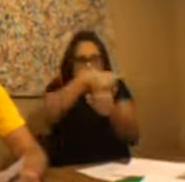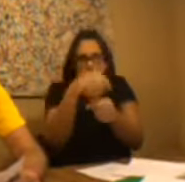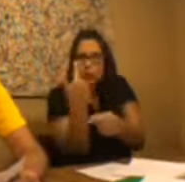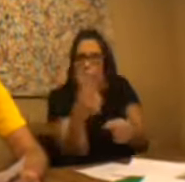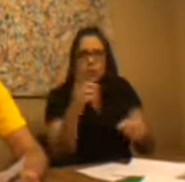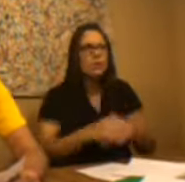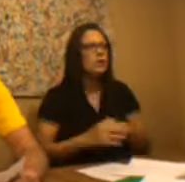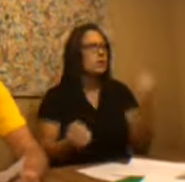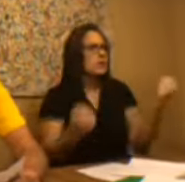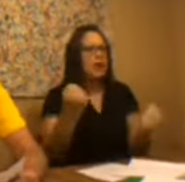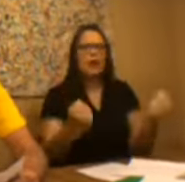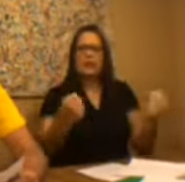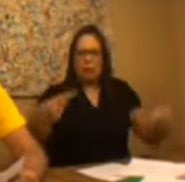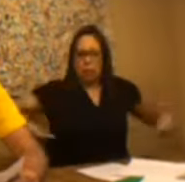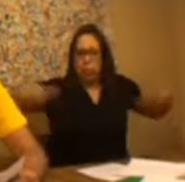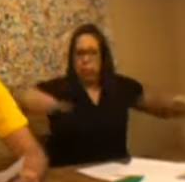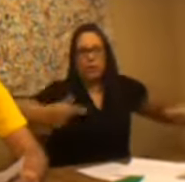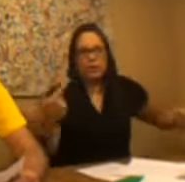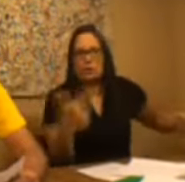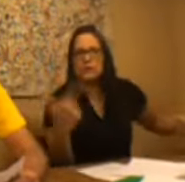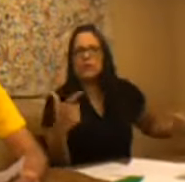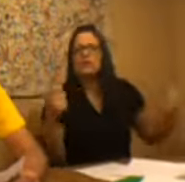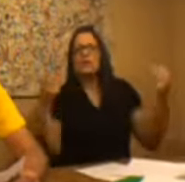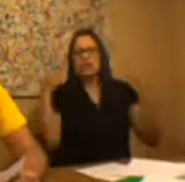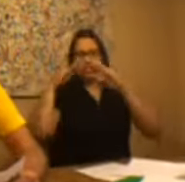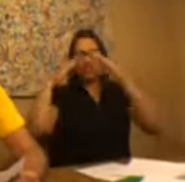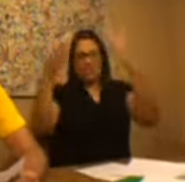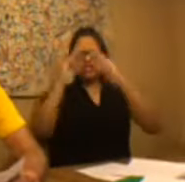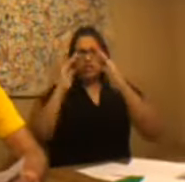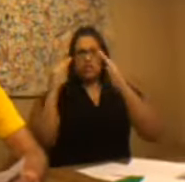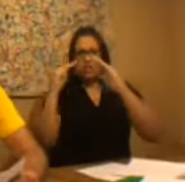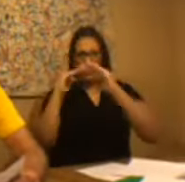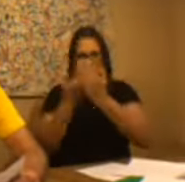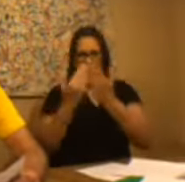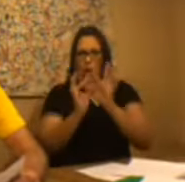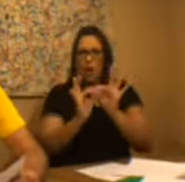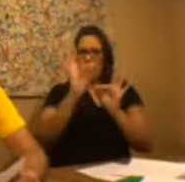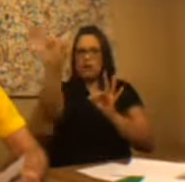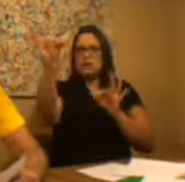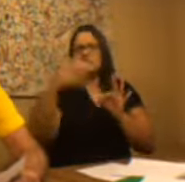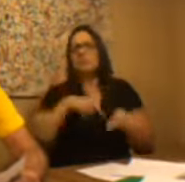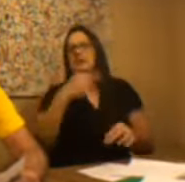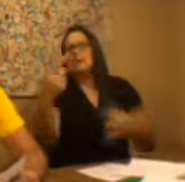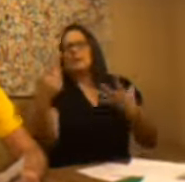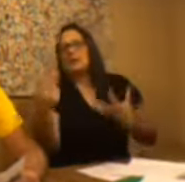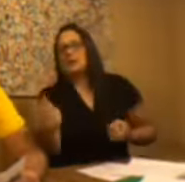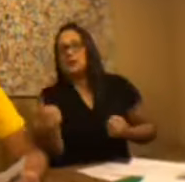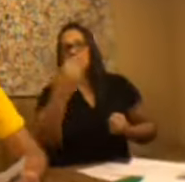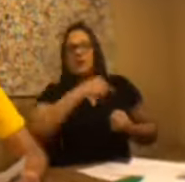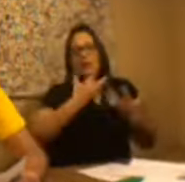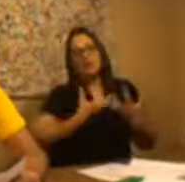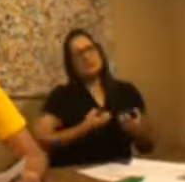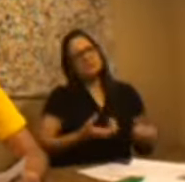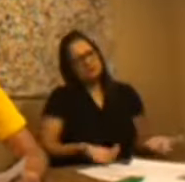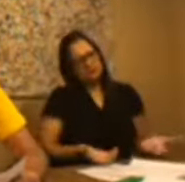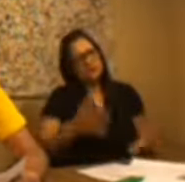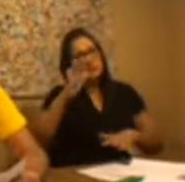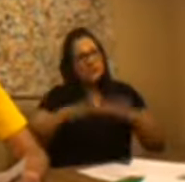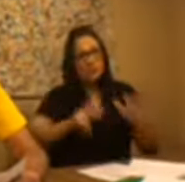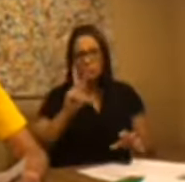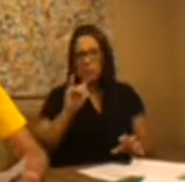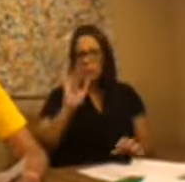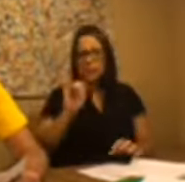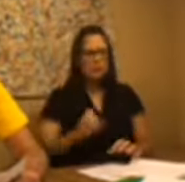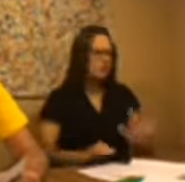carro não tem motorista e não aprende quando vai se alcançar na escola e voltou mais cansado para casa ainda e muita ano pai não quer deixar um filho